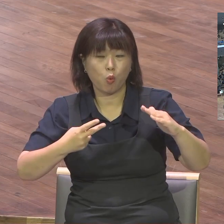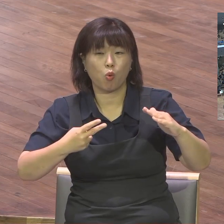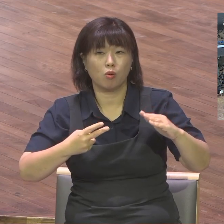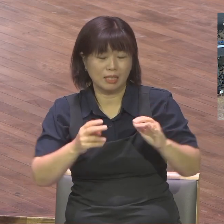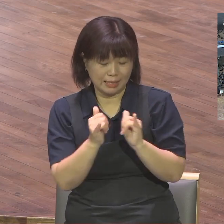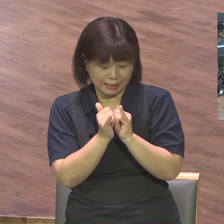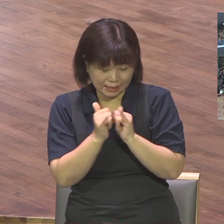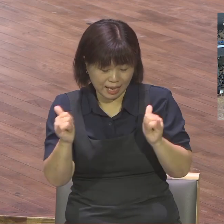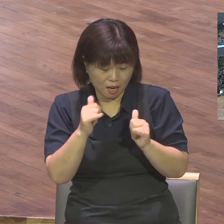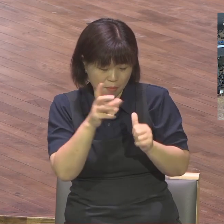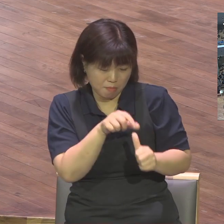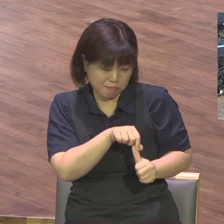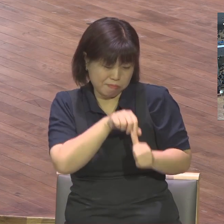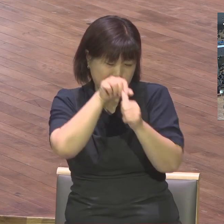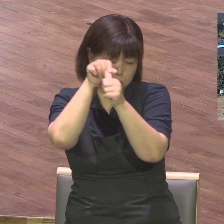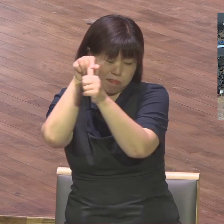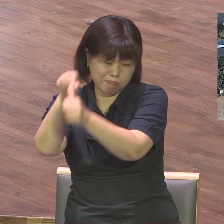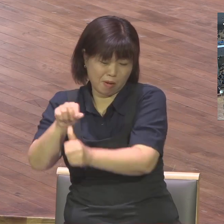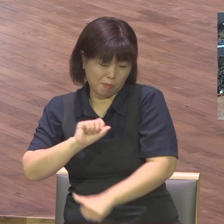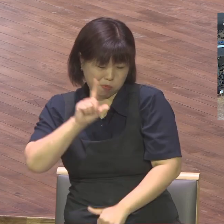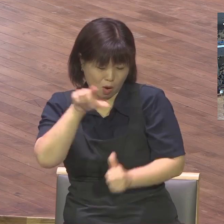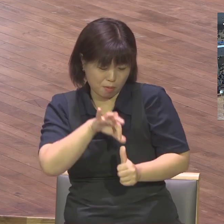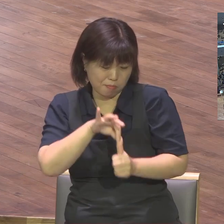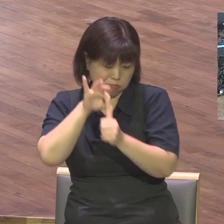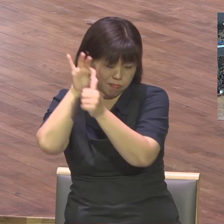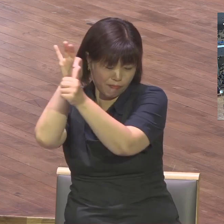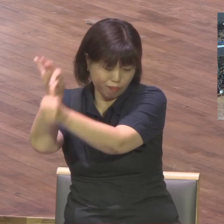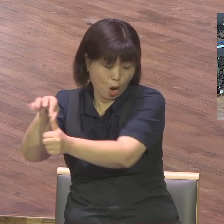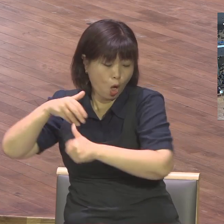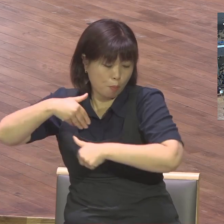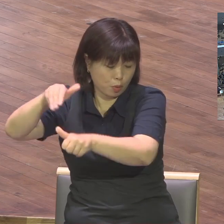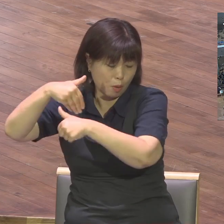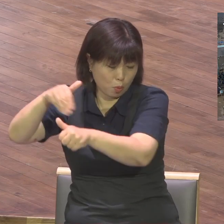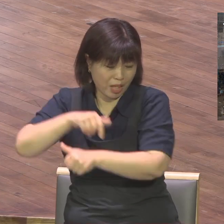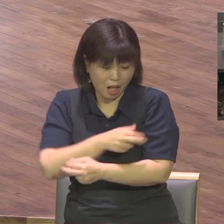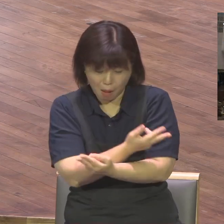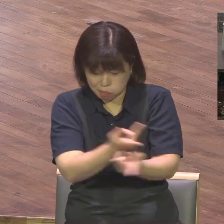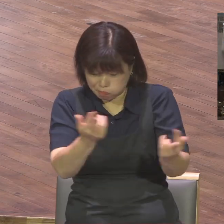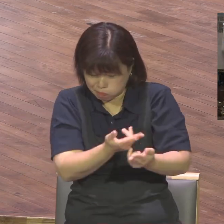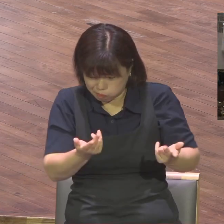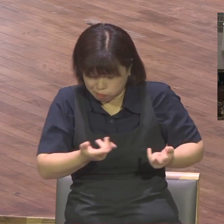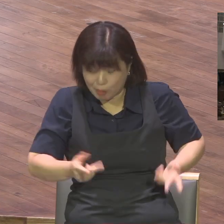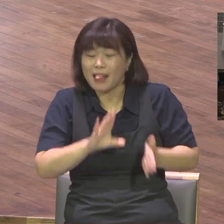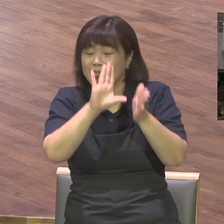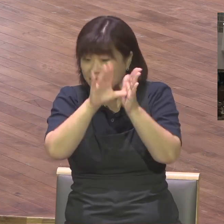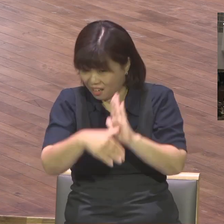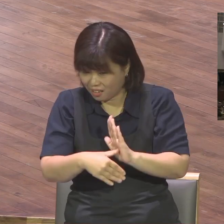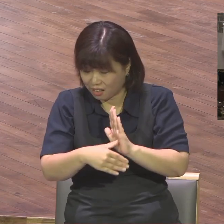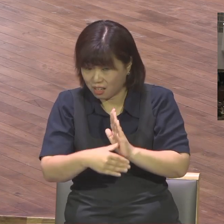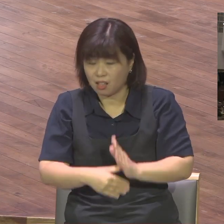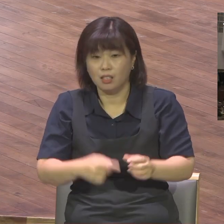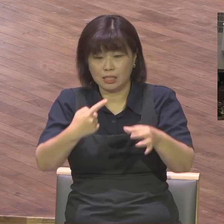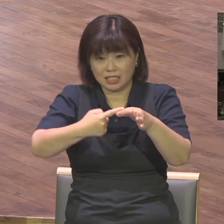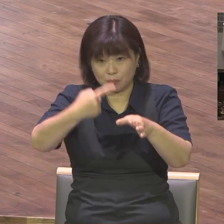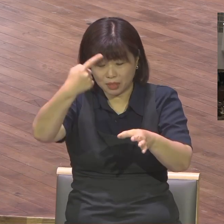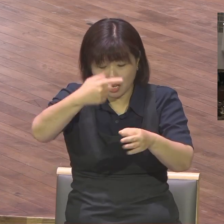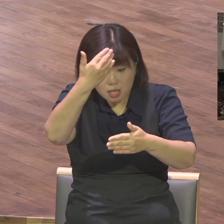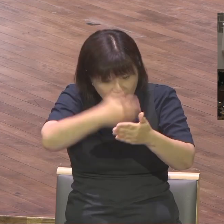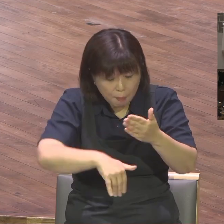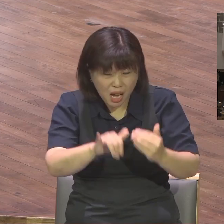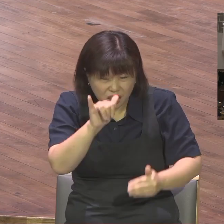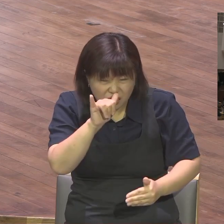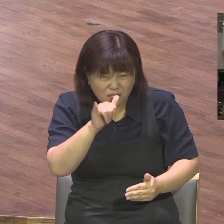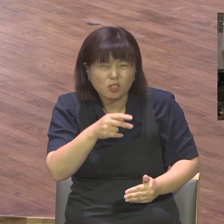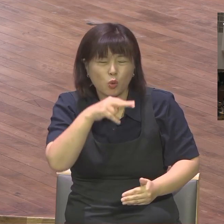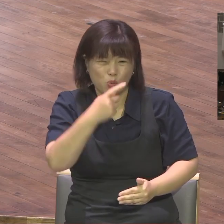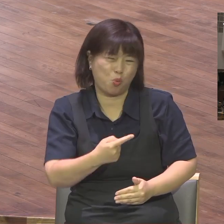사람들을 멀리 옮기셔서 이 땅 가운데 황폐한 곳이 많을 때까지니라. 그 중에 10분의 1이 아직 남아있을지라도 이것도 황폐하게